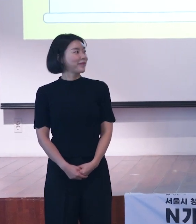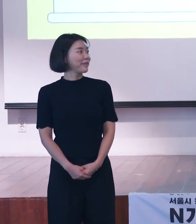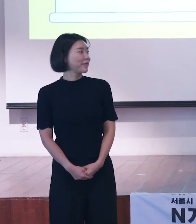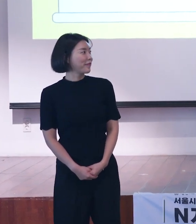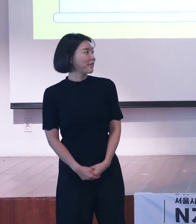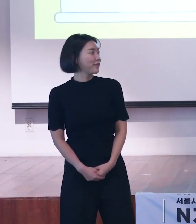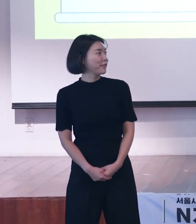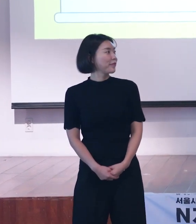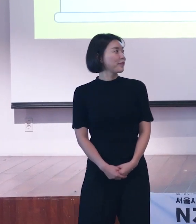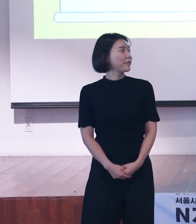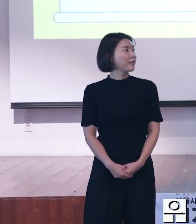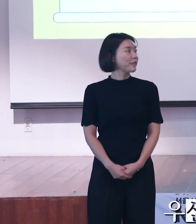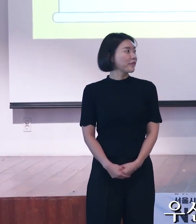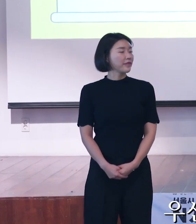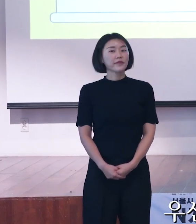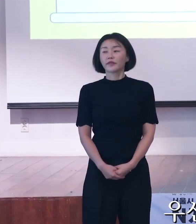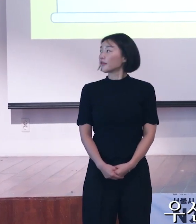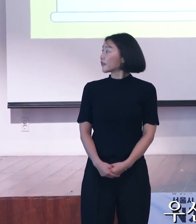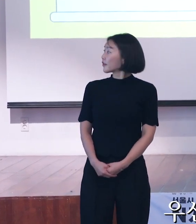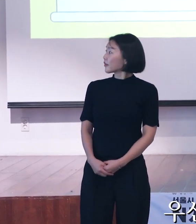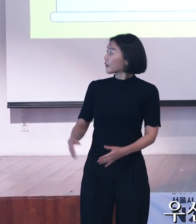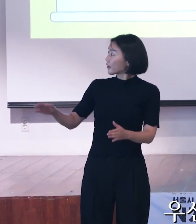네, 우선